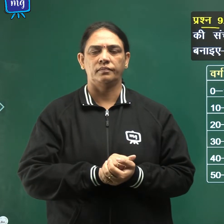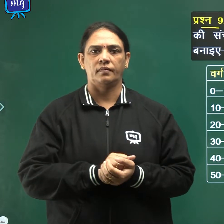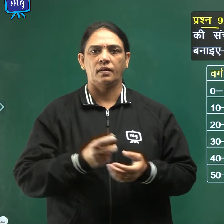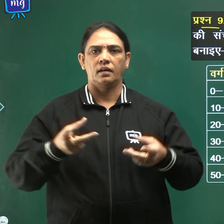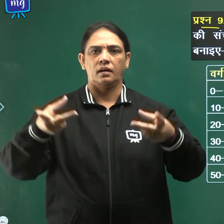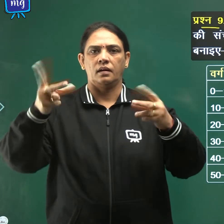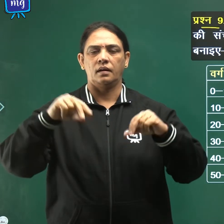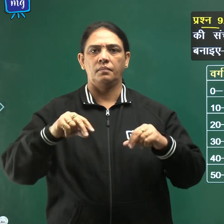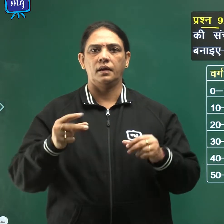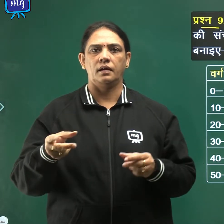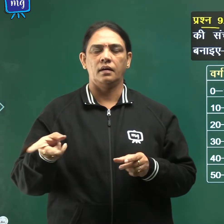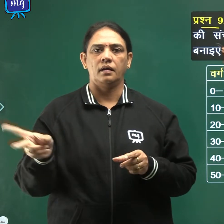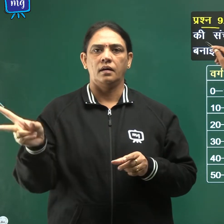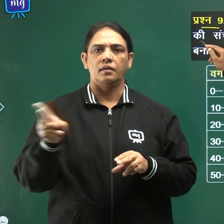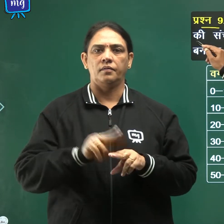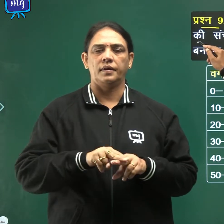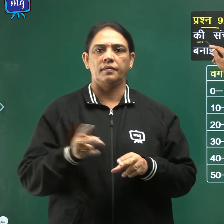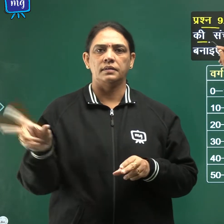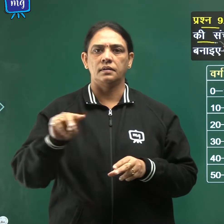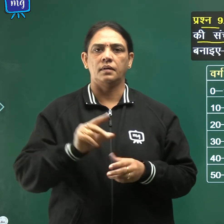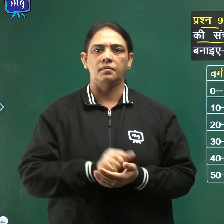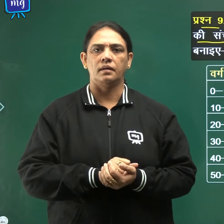निम्न बारंबारता